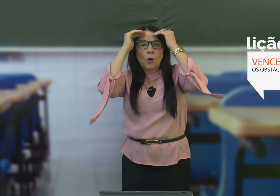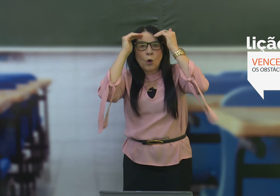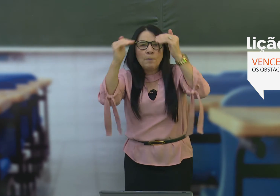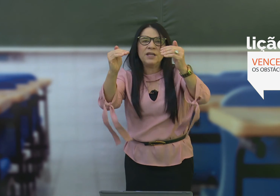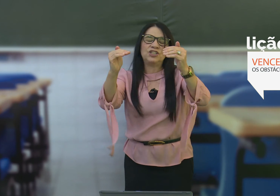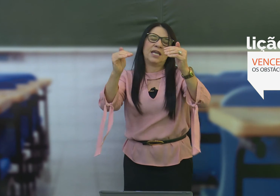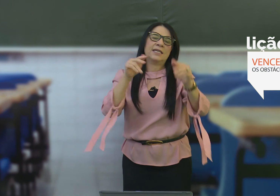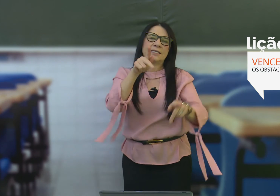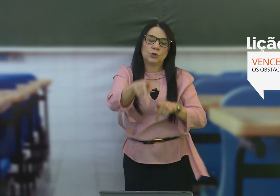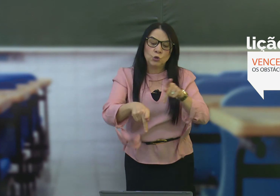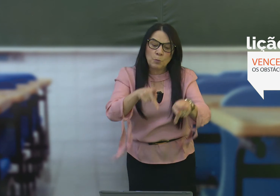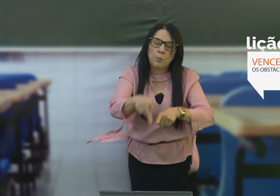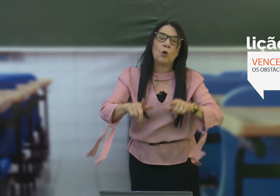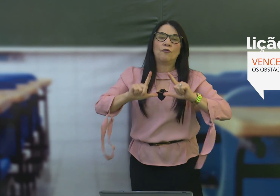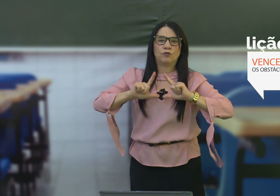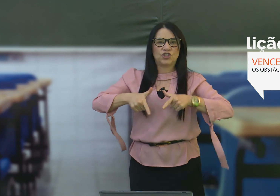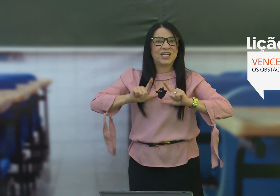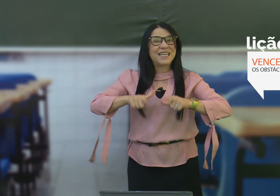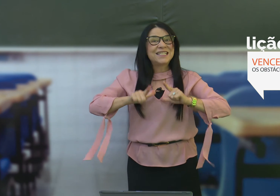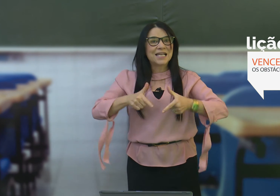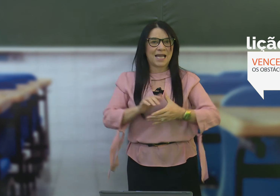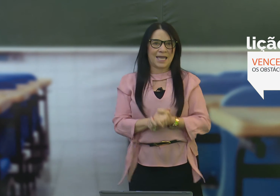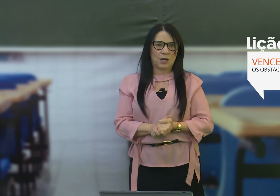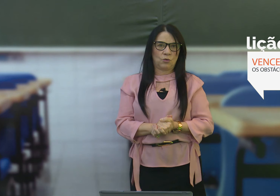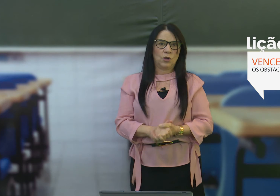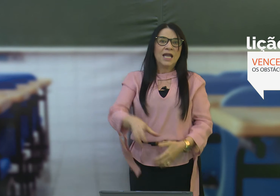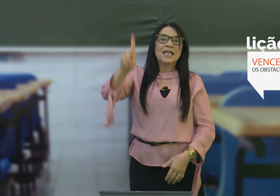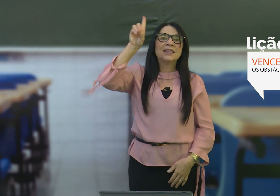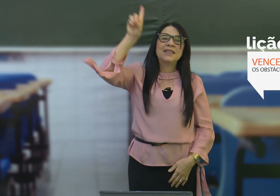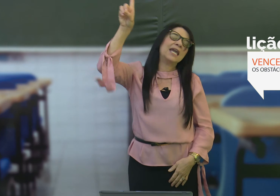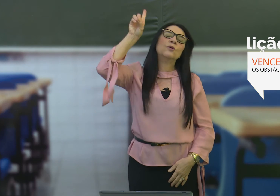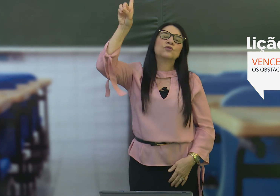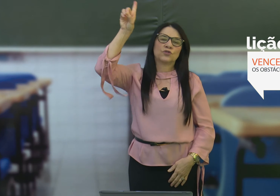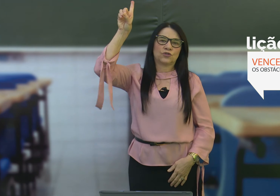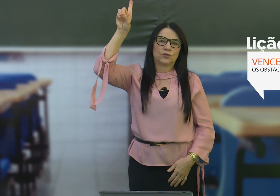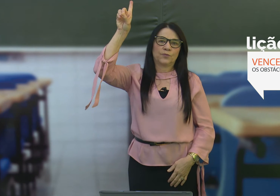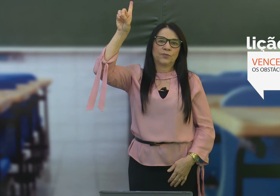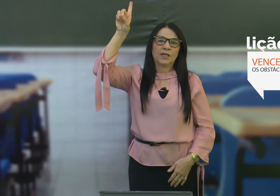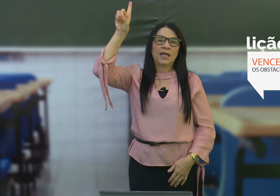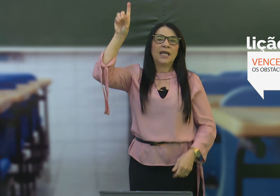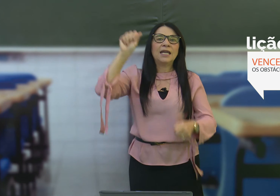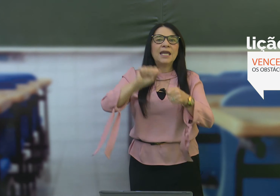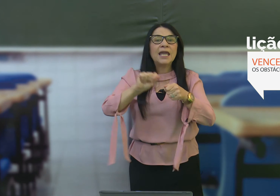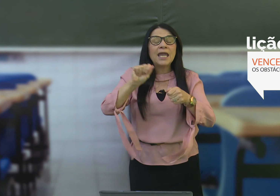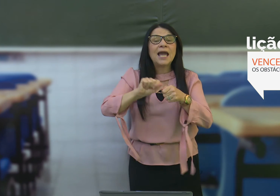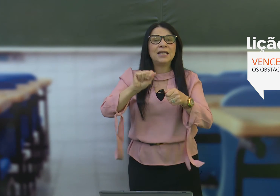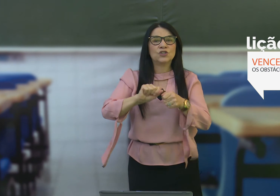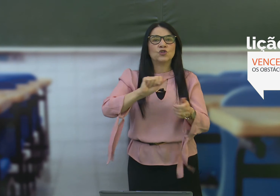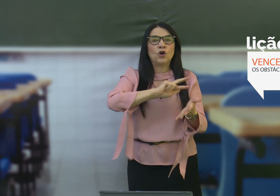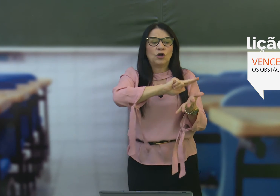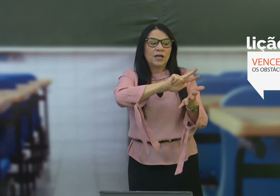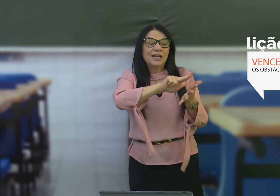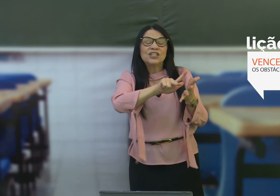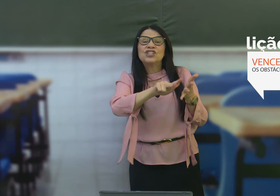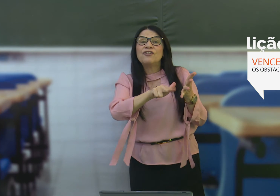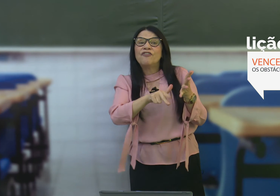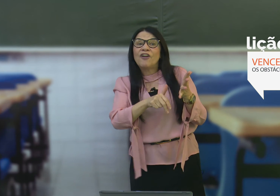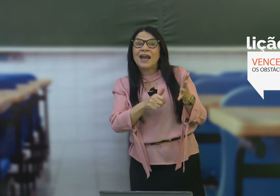obediência do povo de Israel, Deus, ele realizou